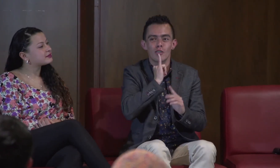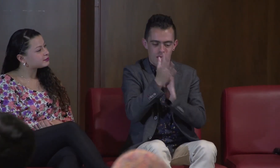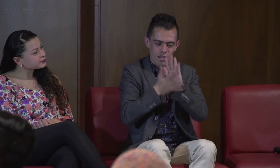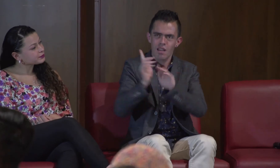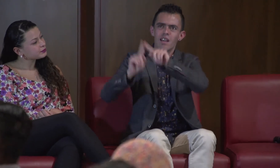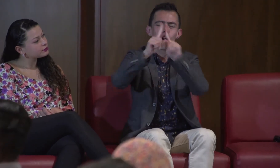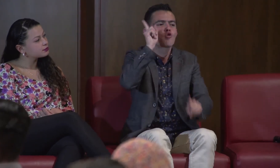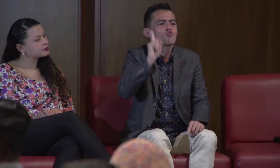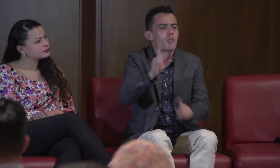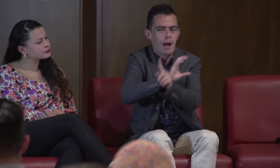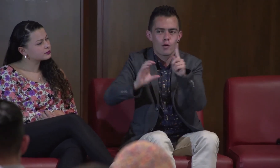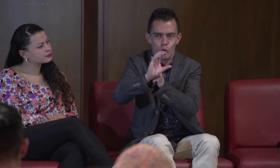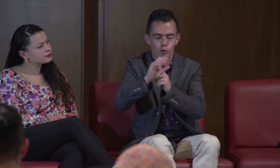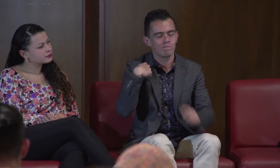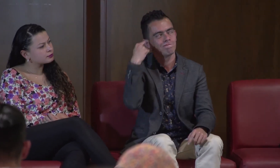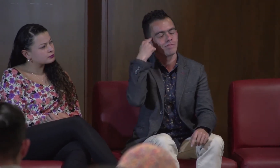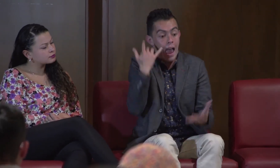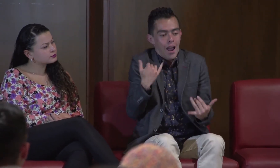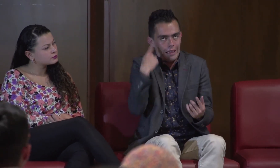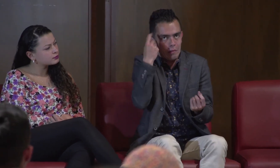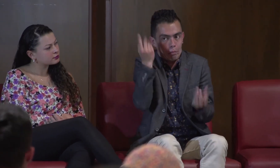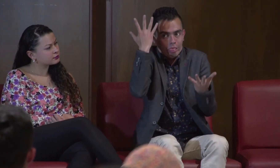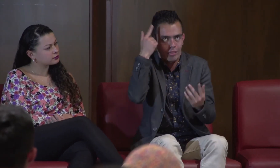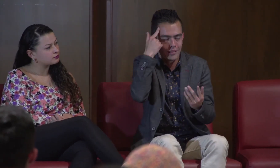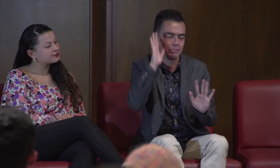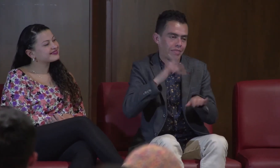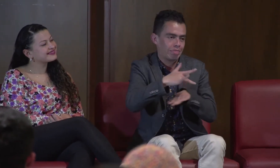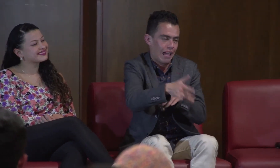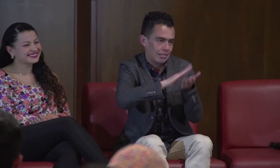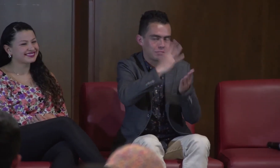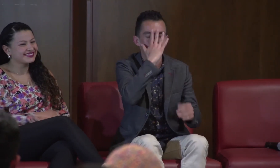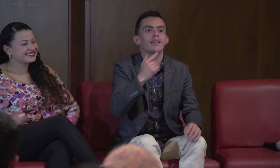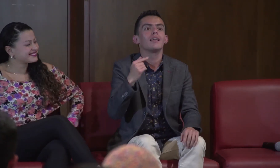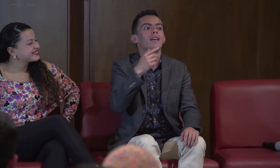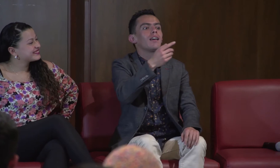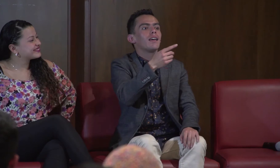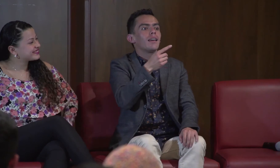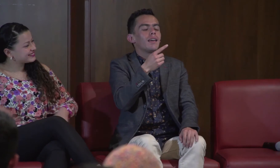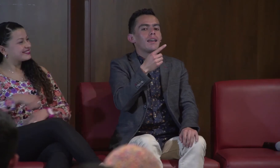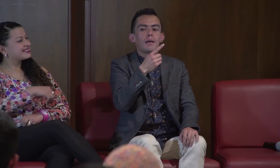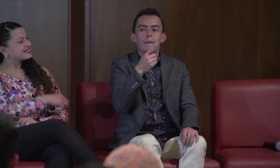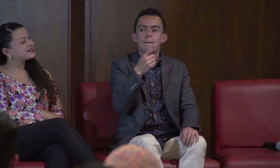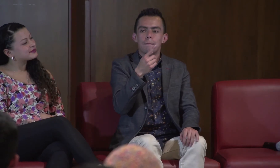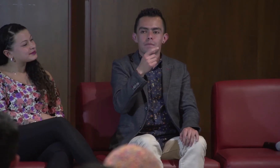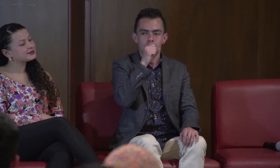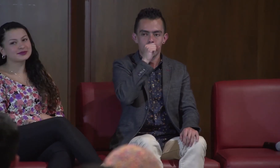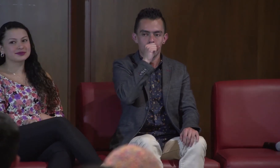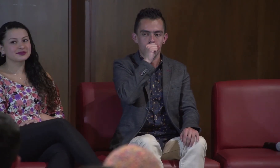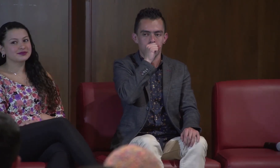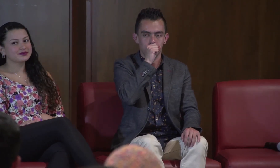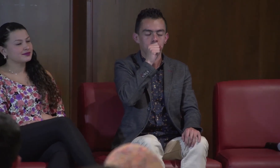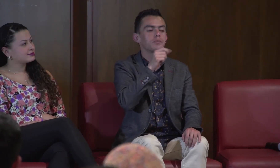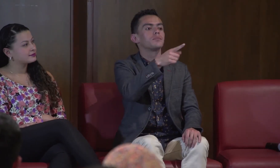Sí, tal cual como había mencionado, las señas son distintas en cada país por cultura. Ya se me ha pasado, ahorita me acordé.